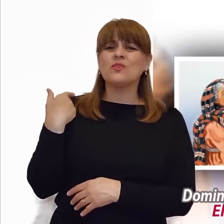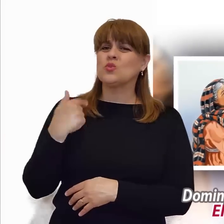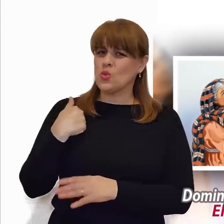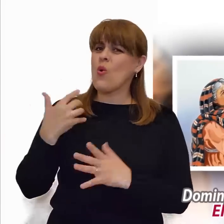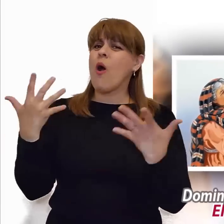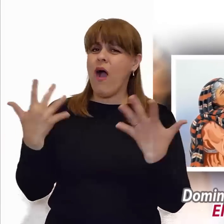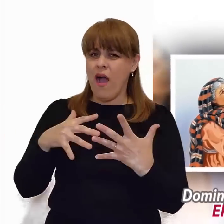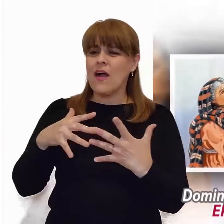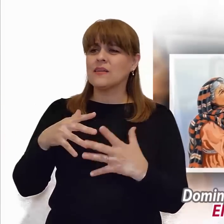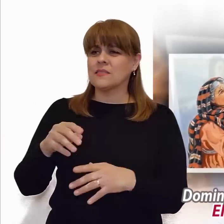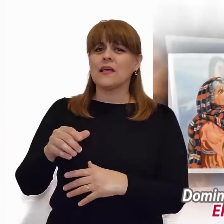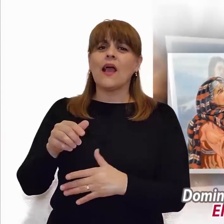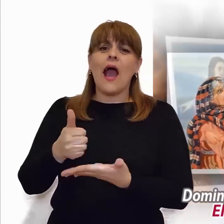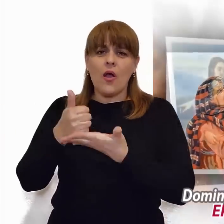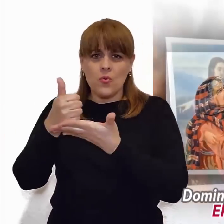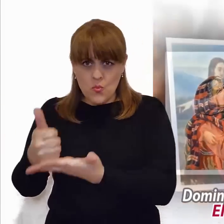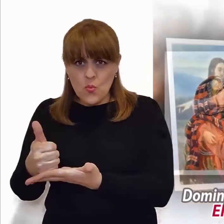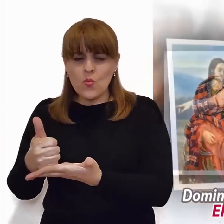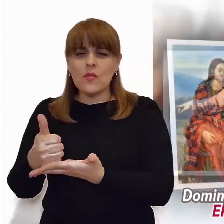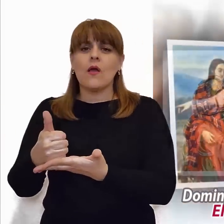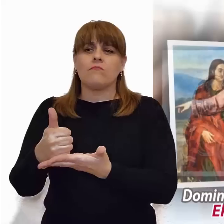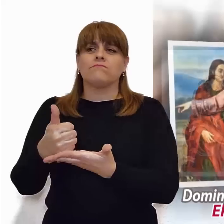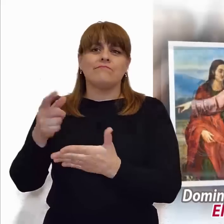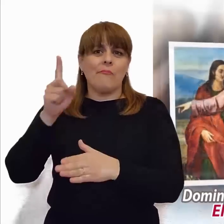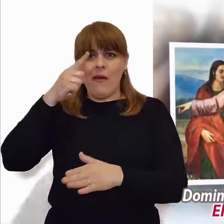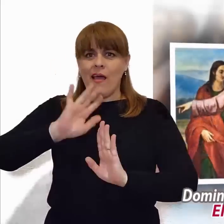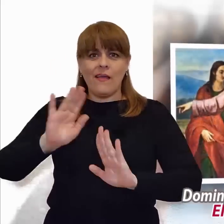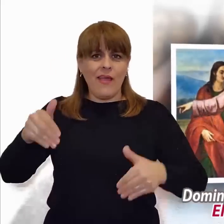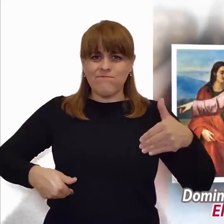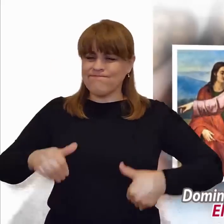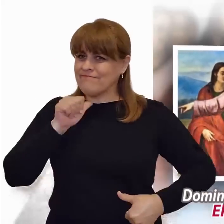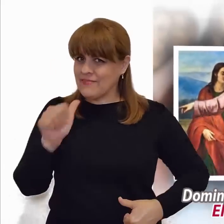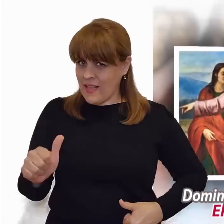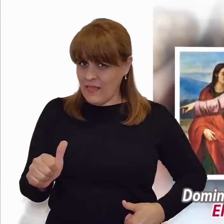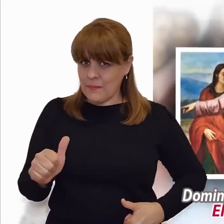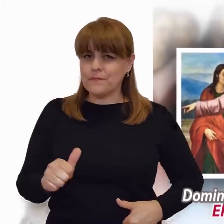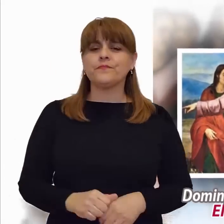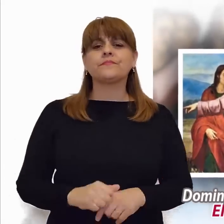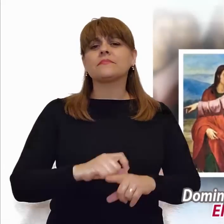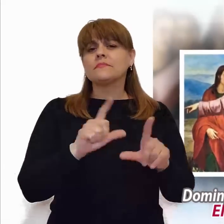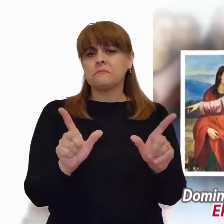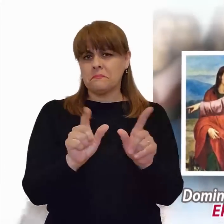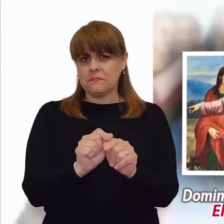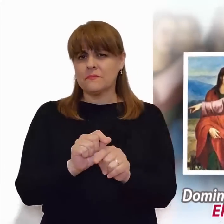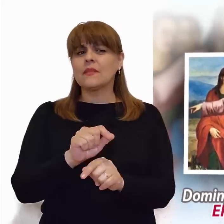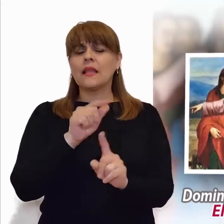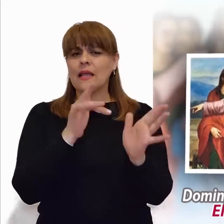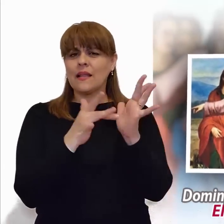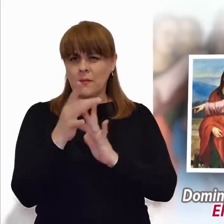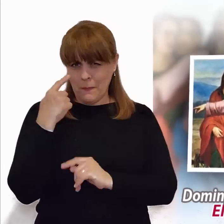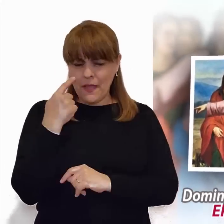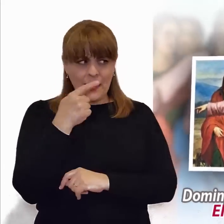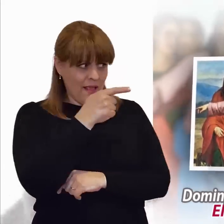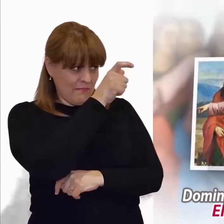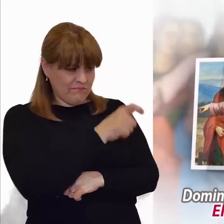voy a hacerle justicia para que no me siga molestando». Dicho esto, Jesús comentó: «Si así pensaba el